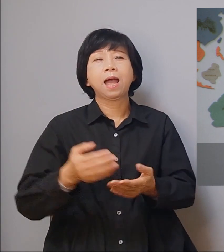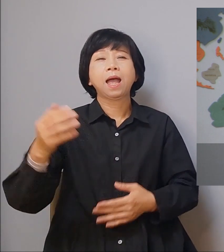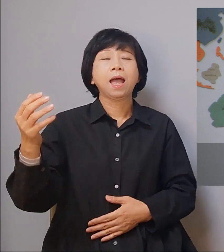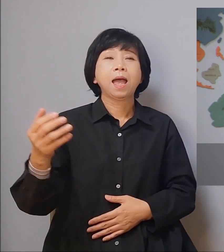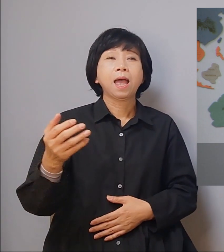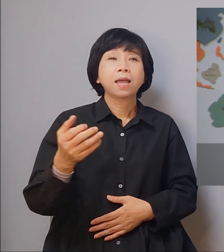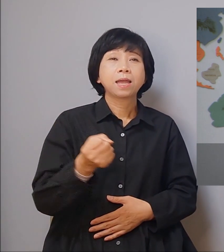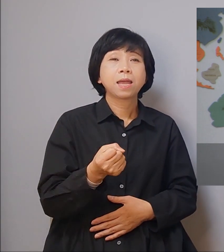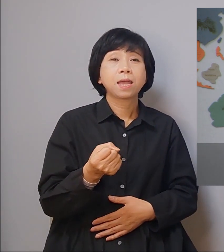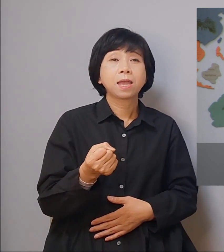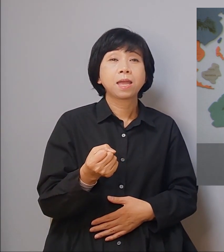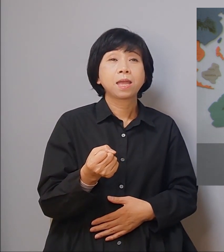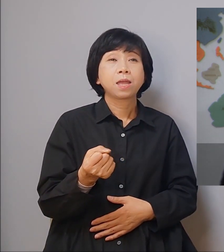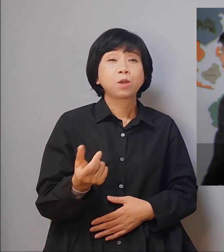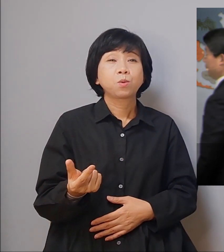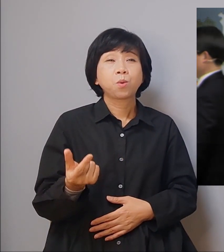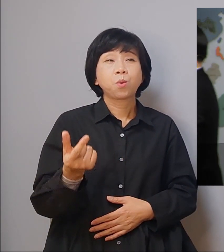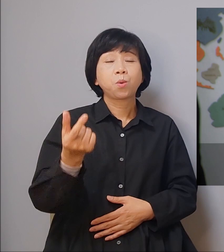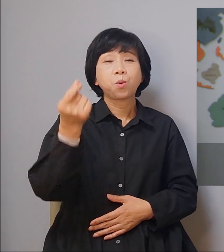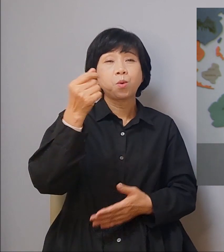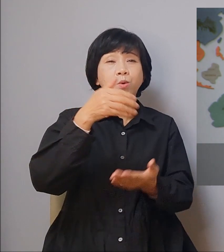용기를 다해